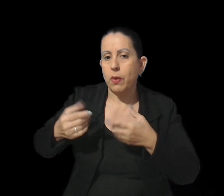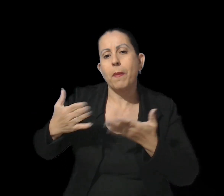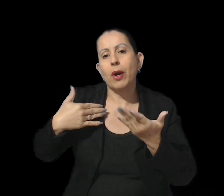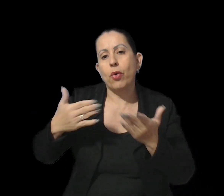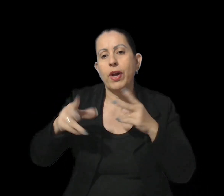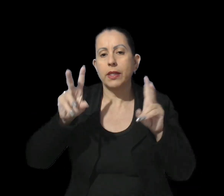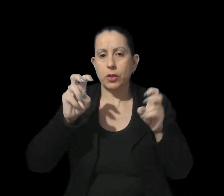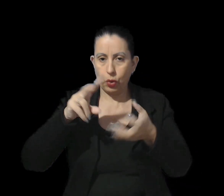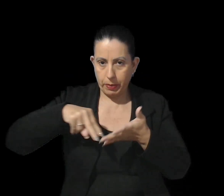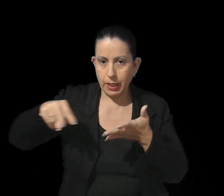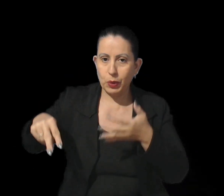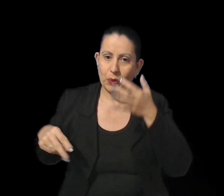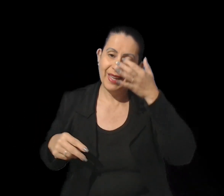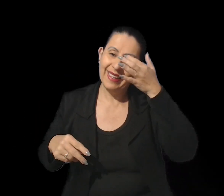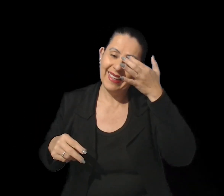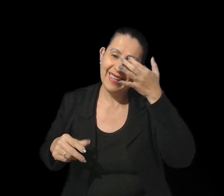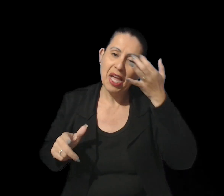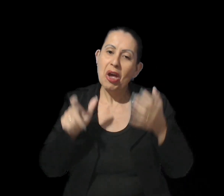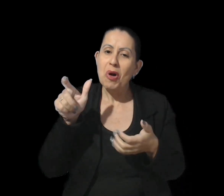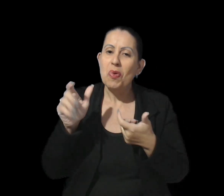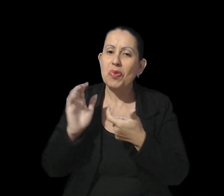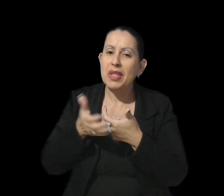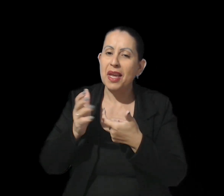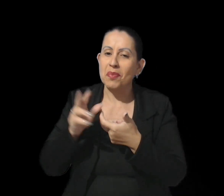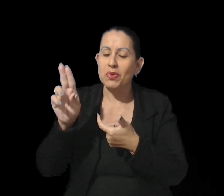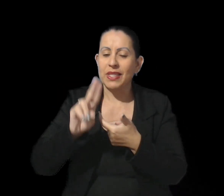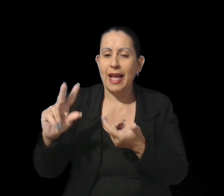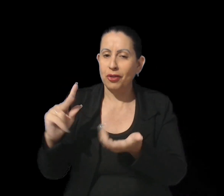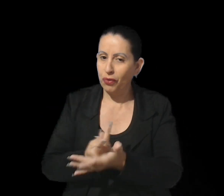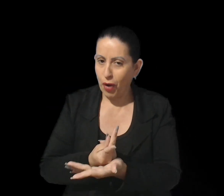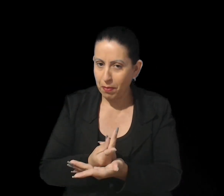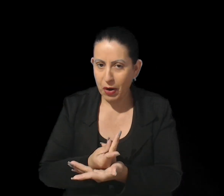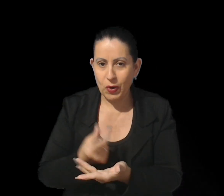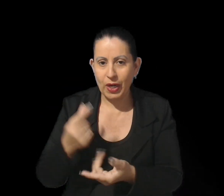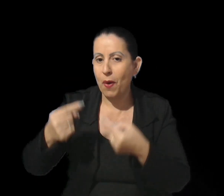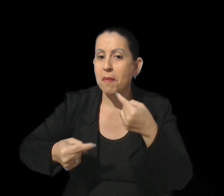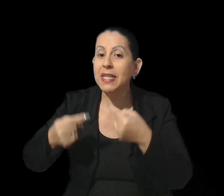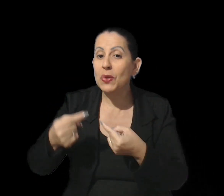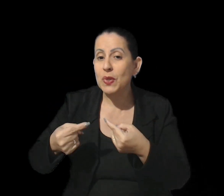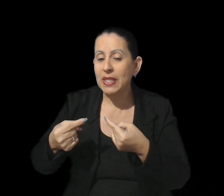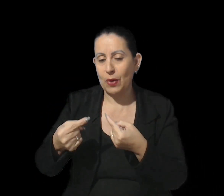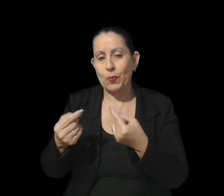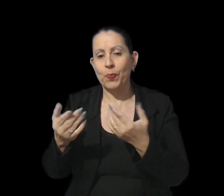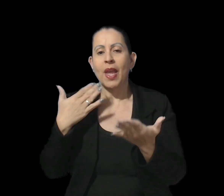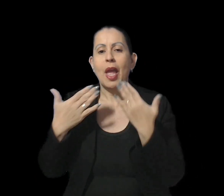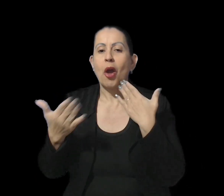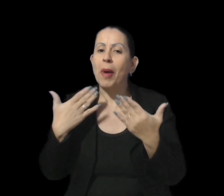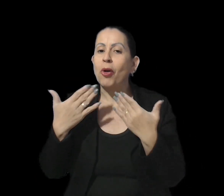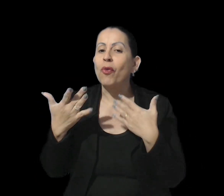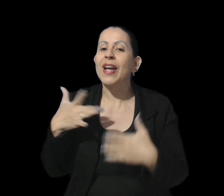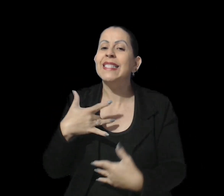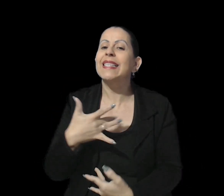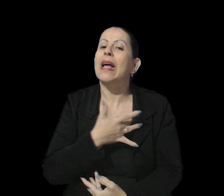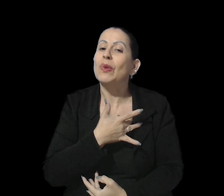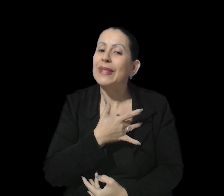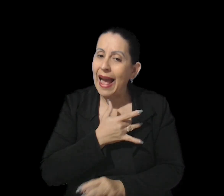uma conversa sobre a leitura. Um termo usado de forma errônea, não é uma discussão, é uma conversa